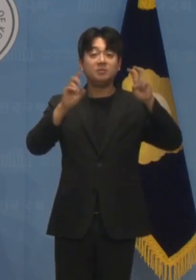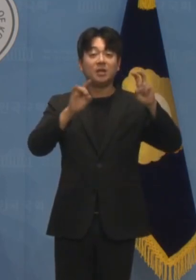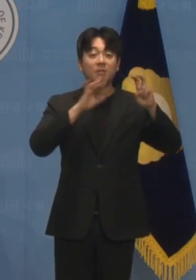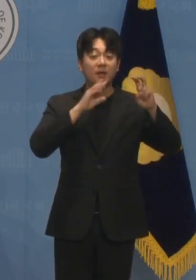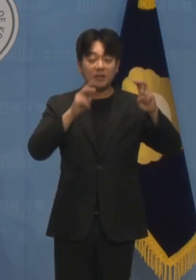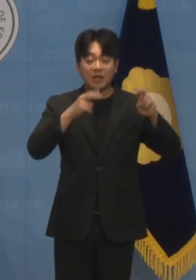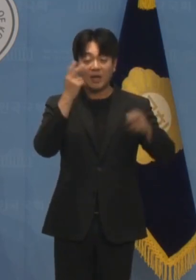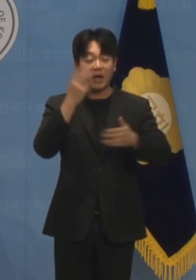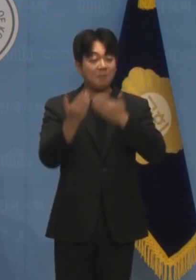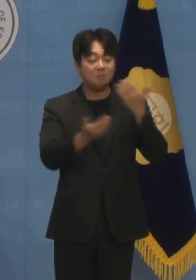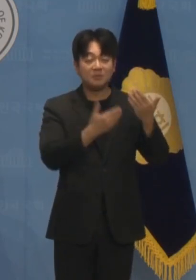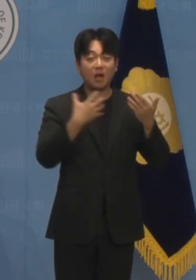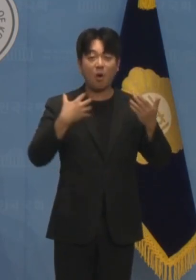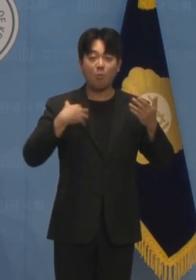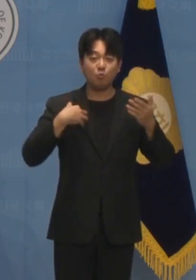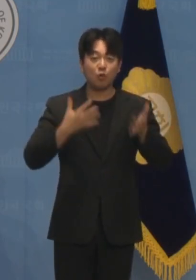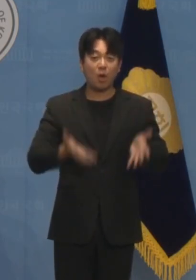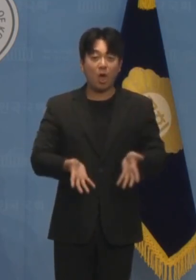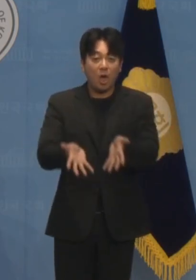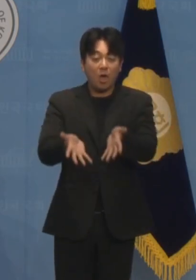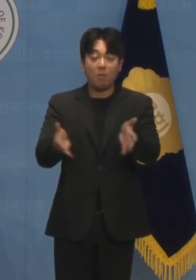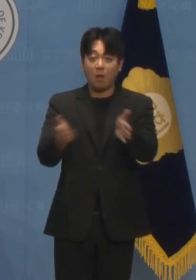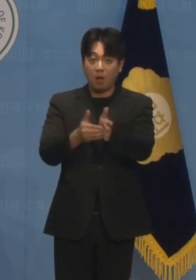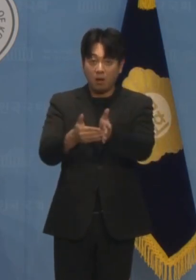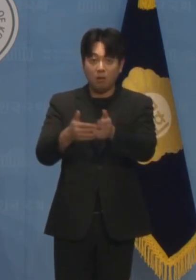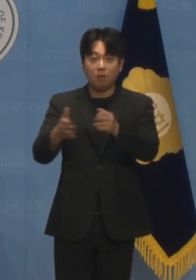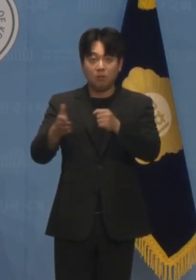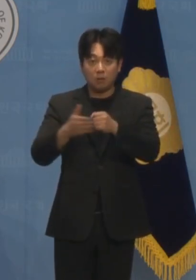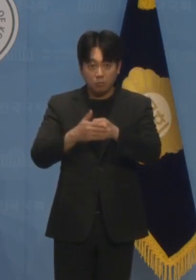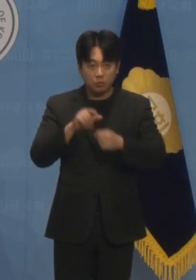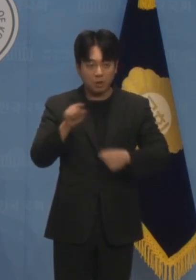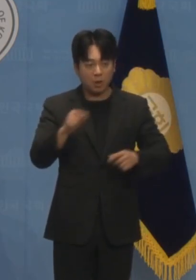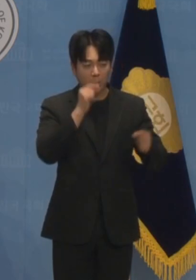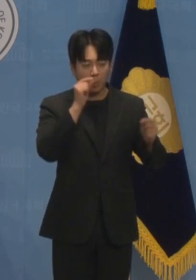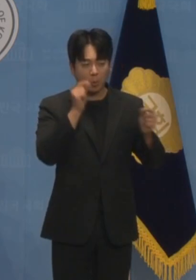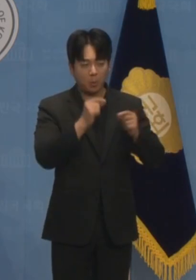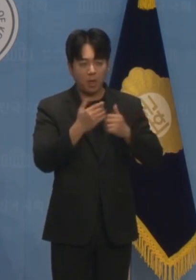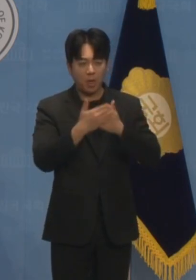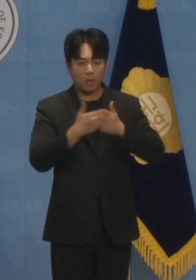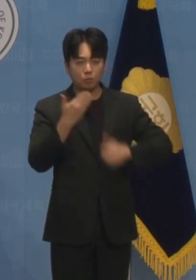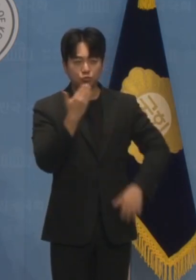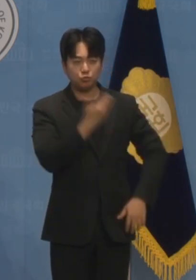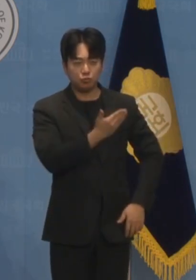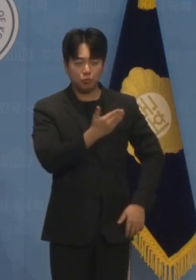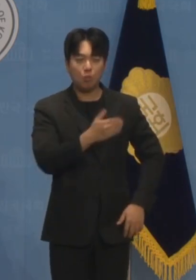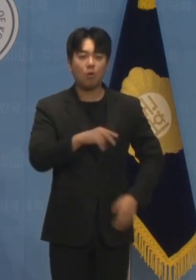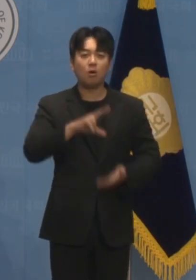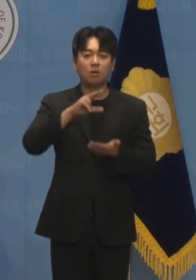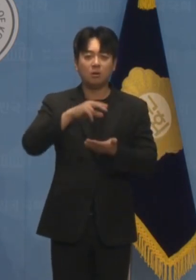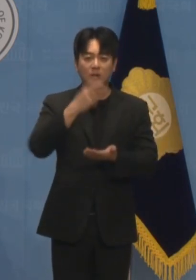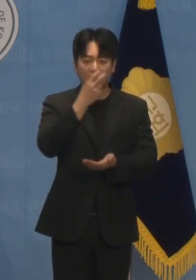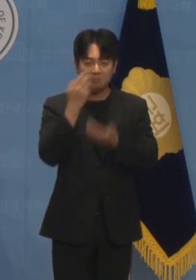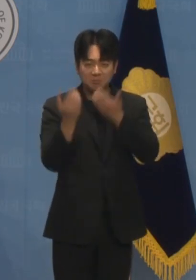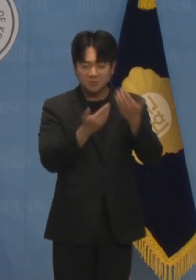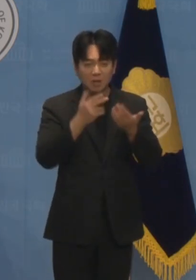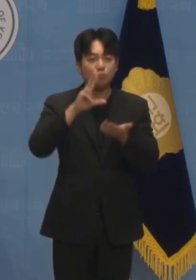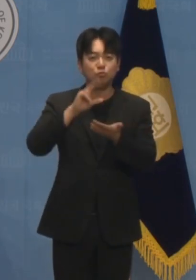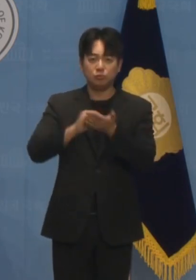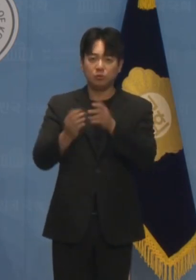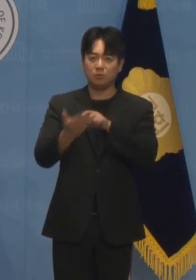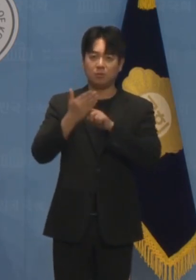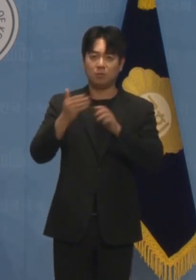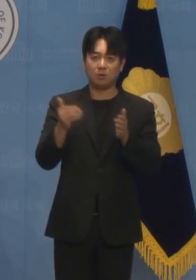있어서 부실감사를 조장하고 있다는 지적을 받고 있습니다. 특히 다른 회계법인을 선정하는